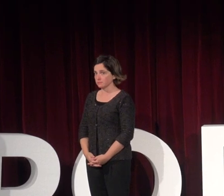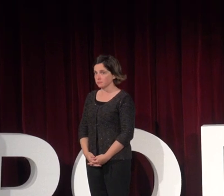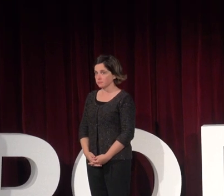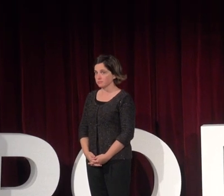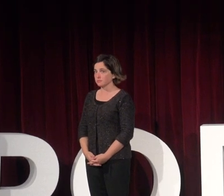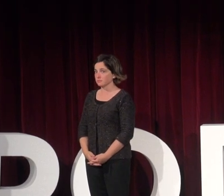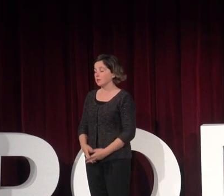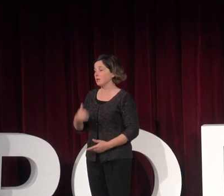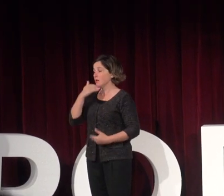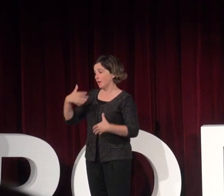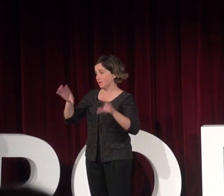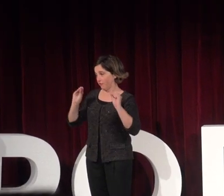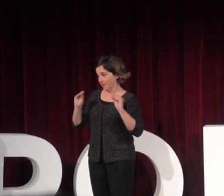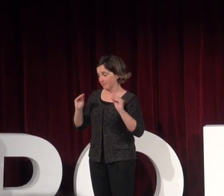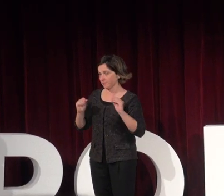Con esto termino.